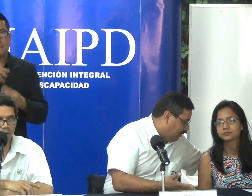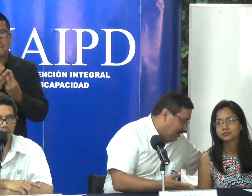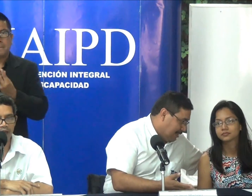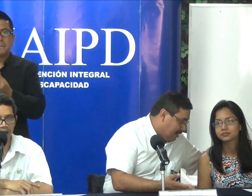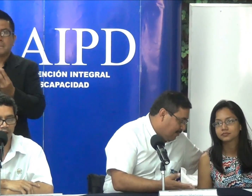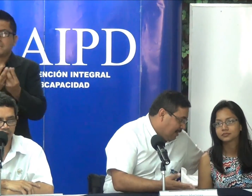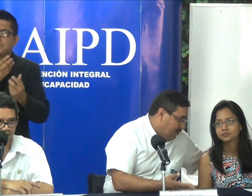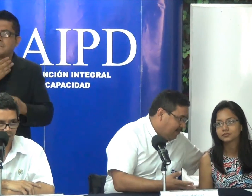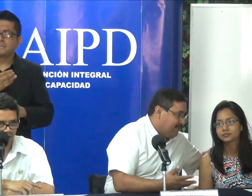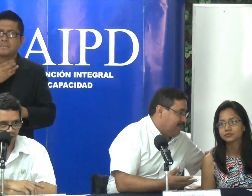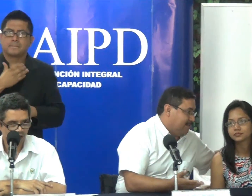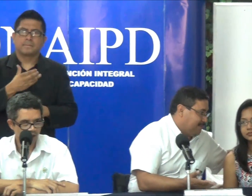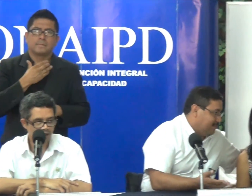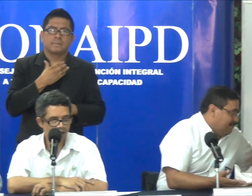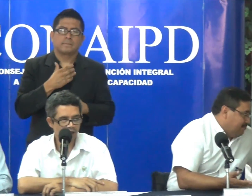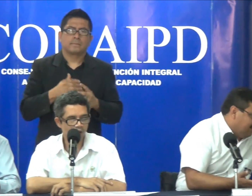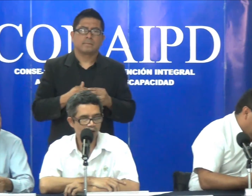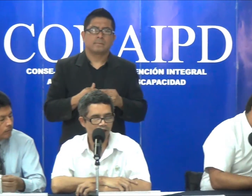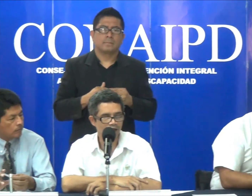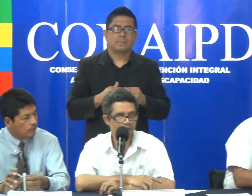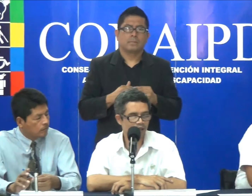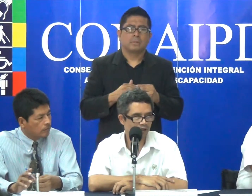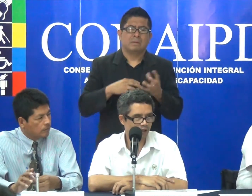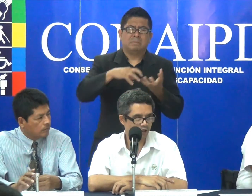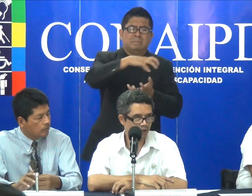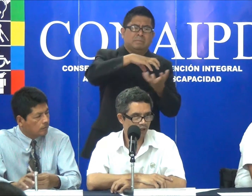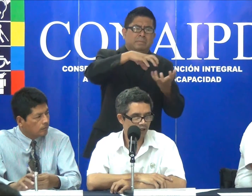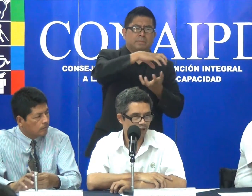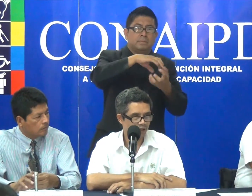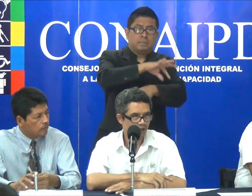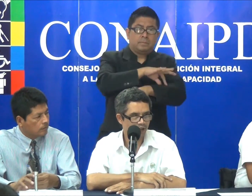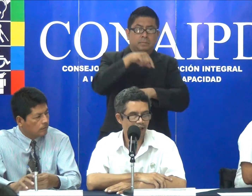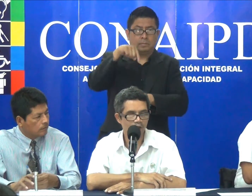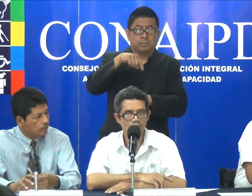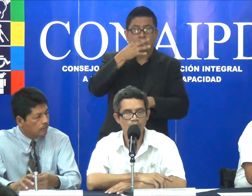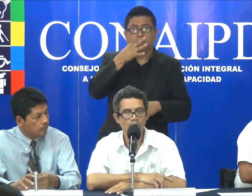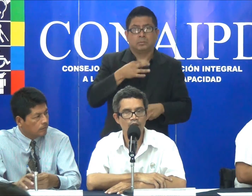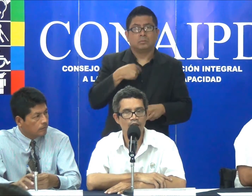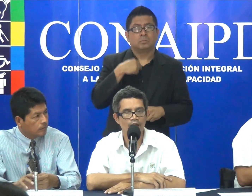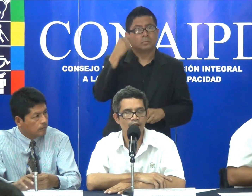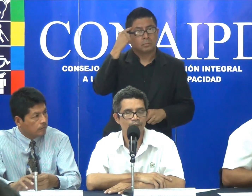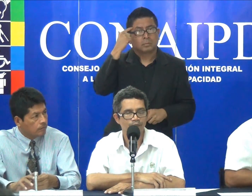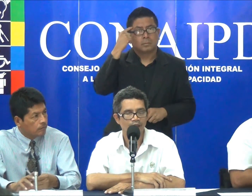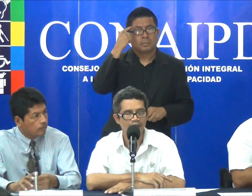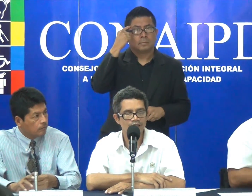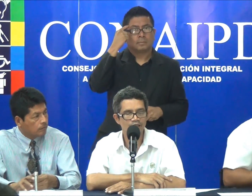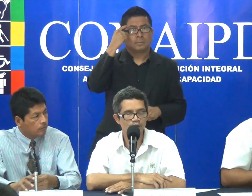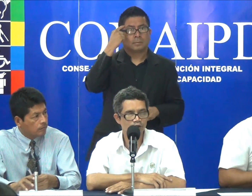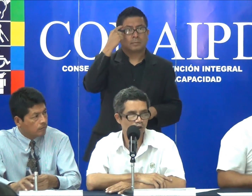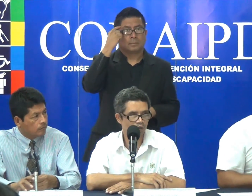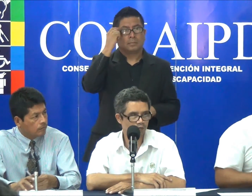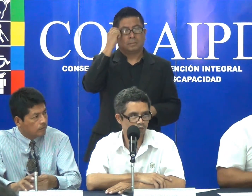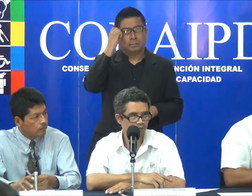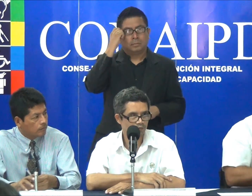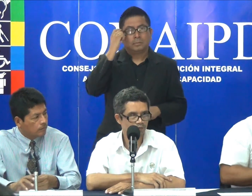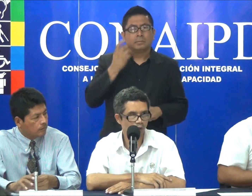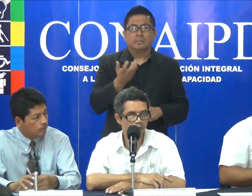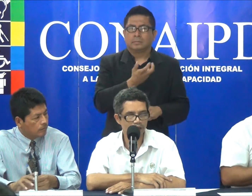muy complicado, y lo que realmente creo toda